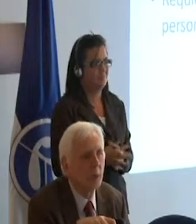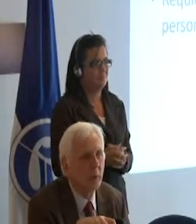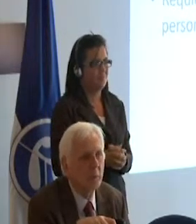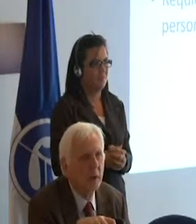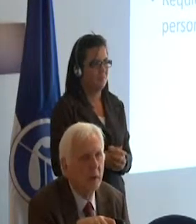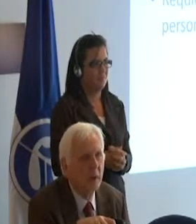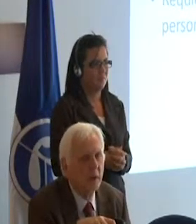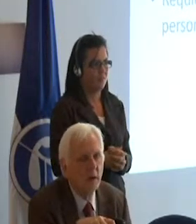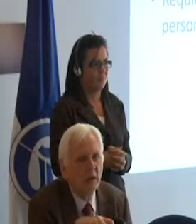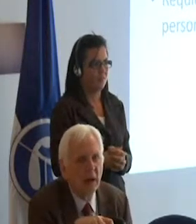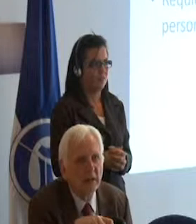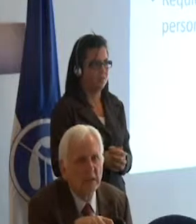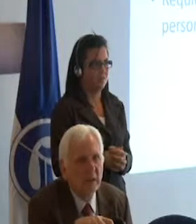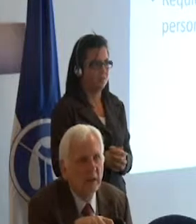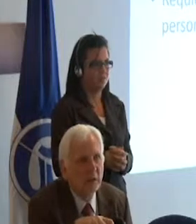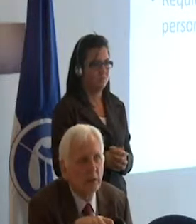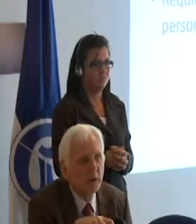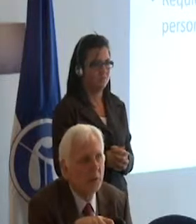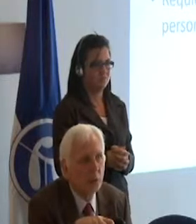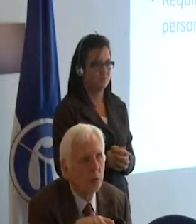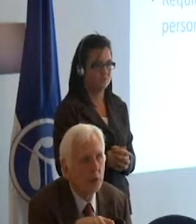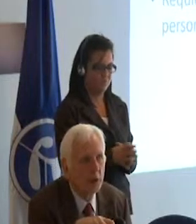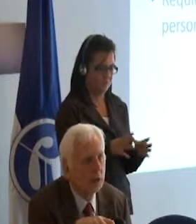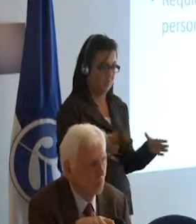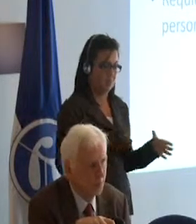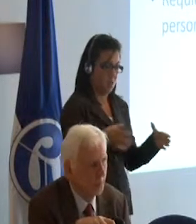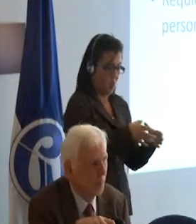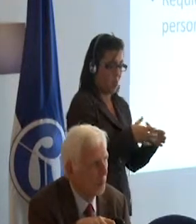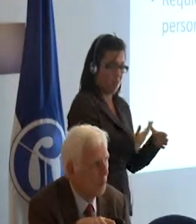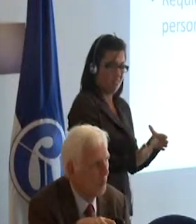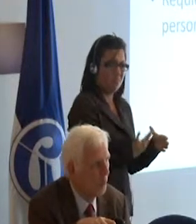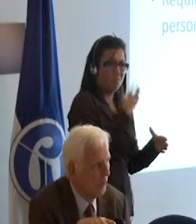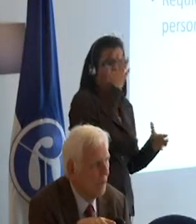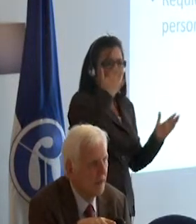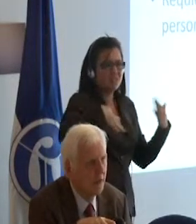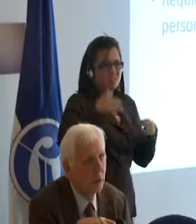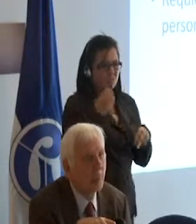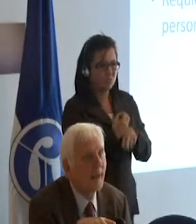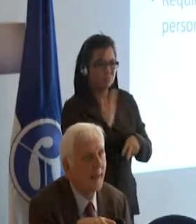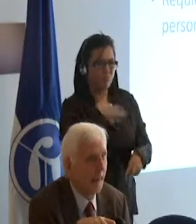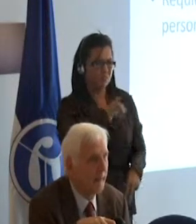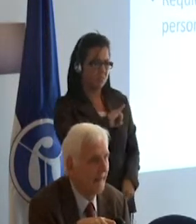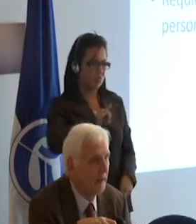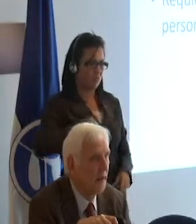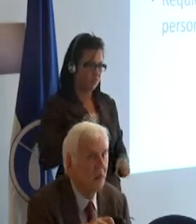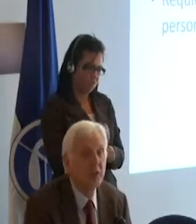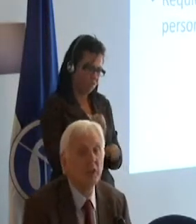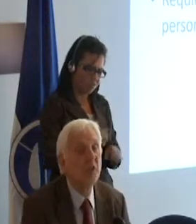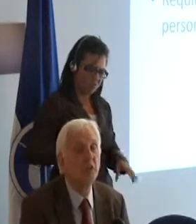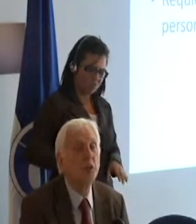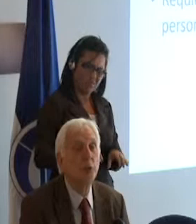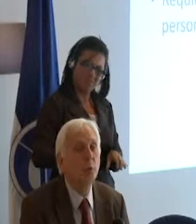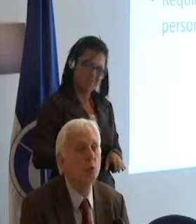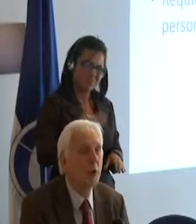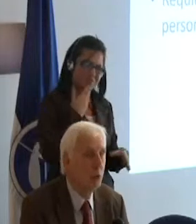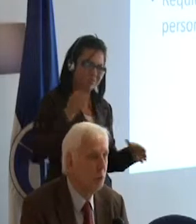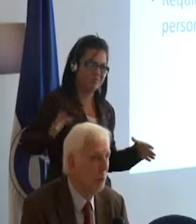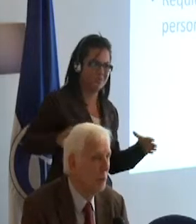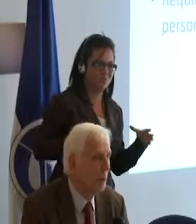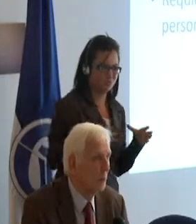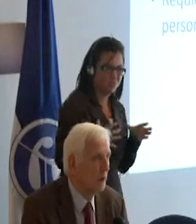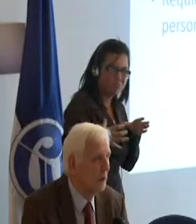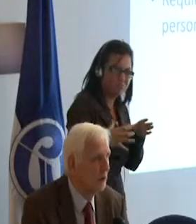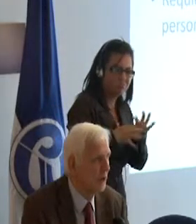porque por lo general los docentes trabajan individualmente, pero ahora le gustaría crear un grupo para encontrar